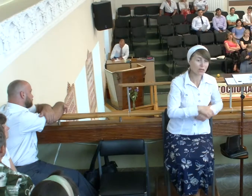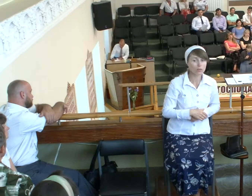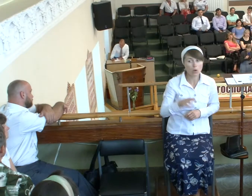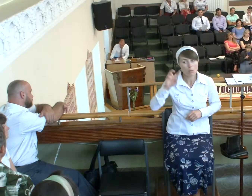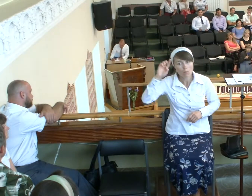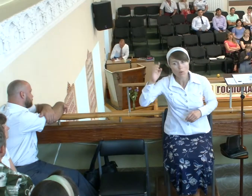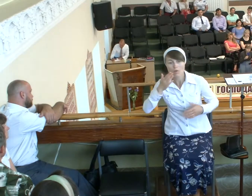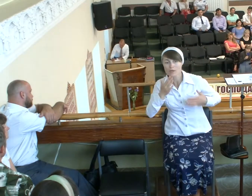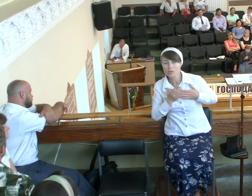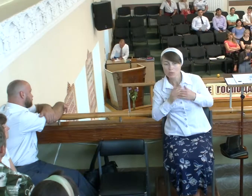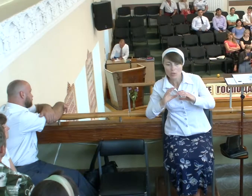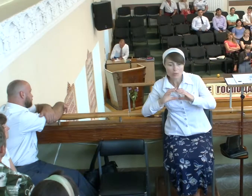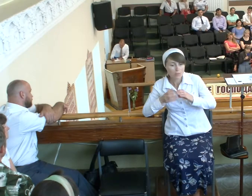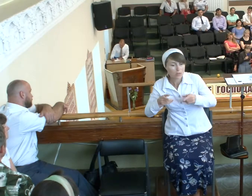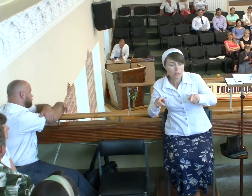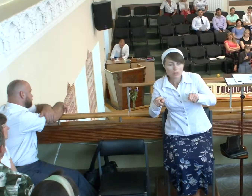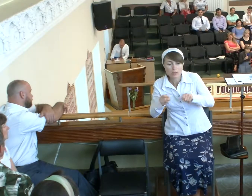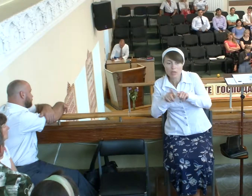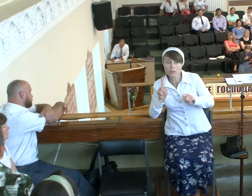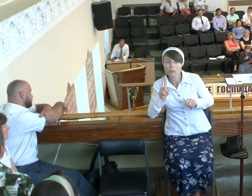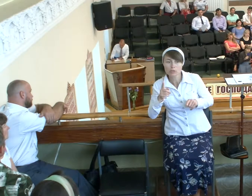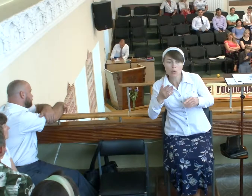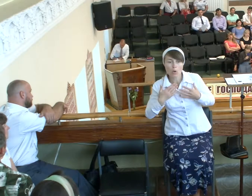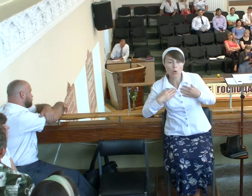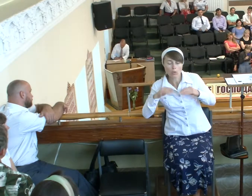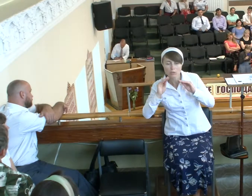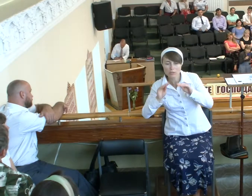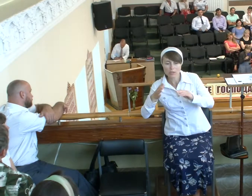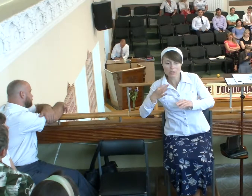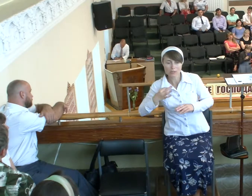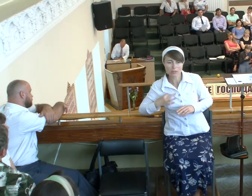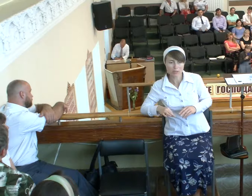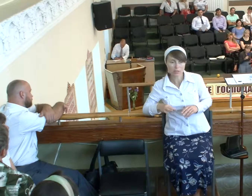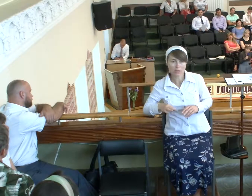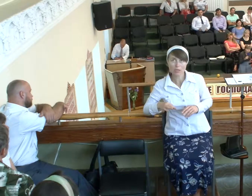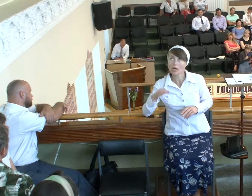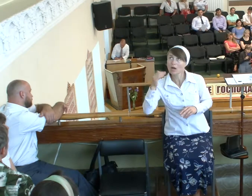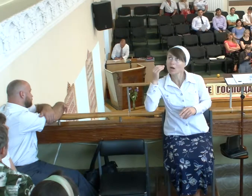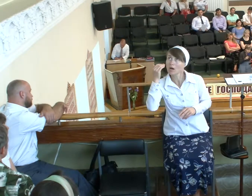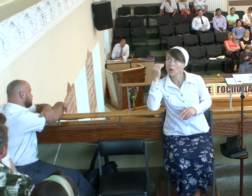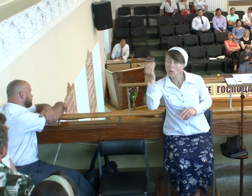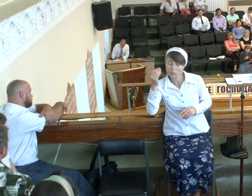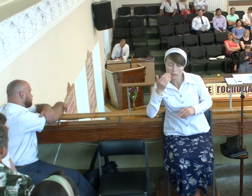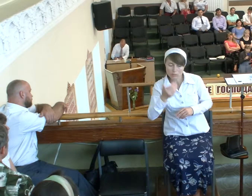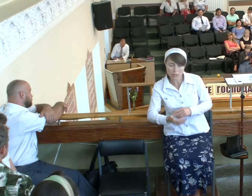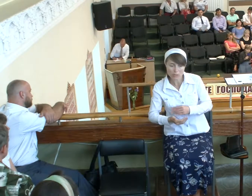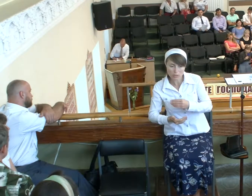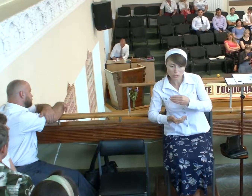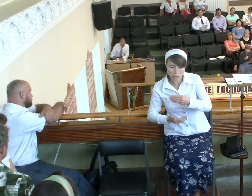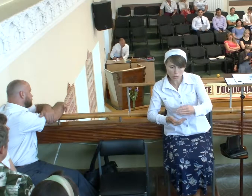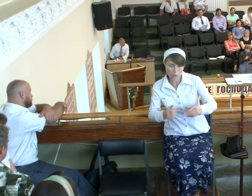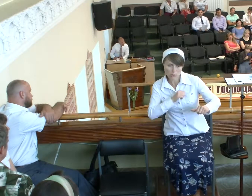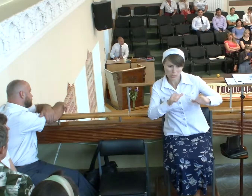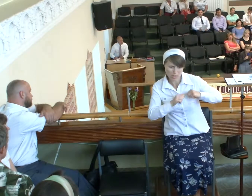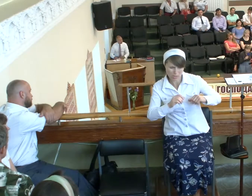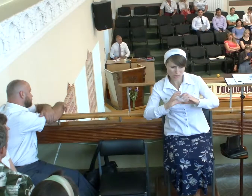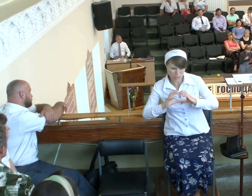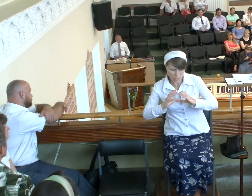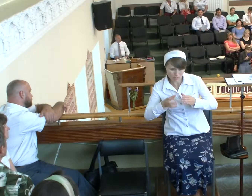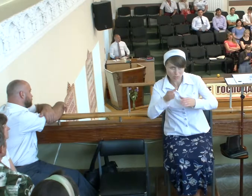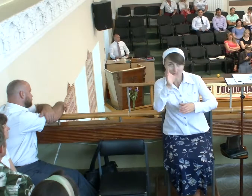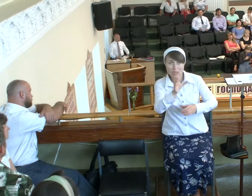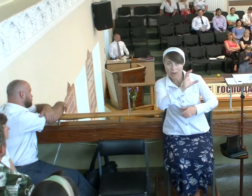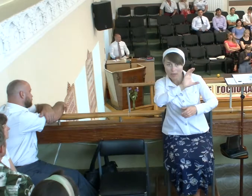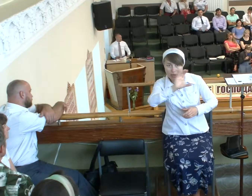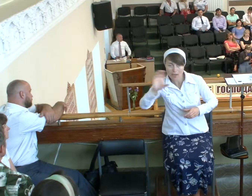Бог возлюбил мир так, что отдал Сына, и Он пошел за грешный мир на